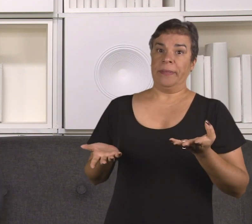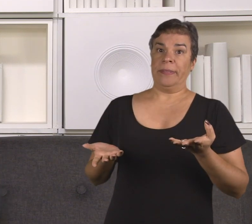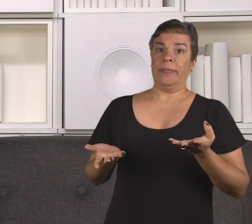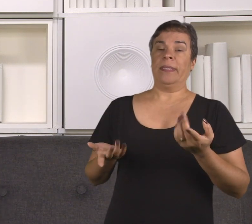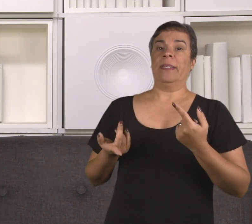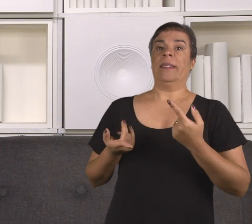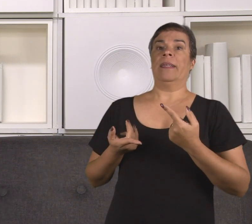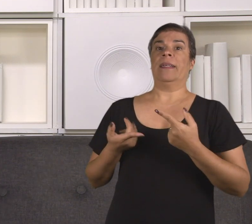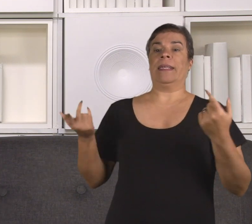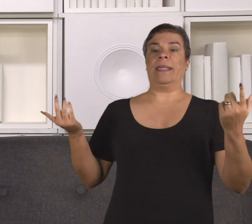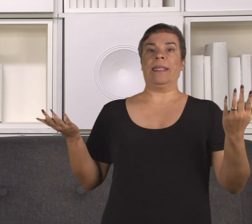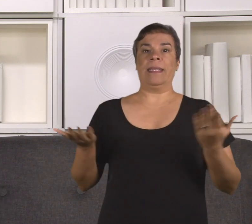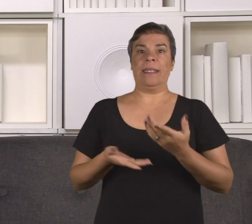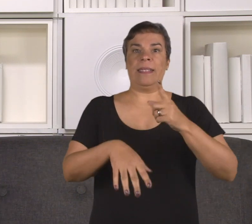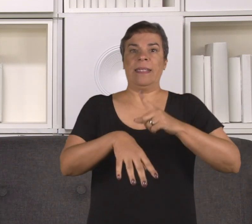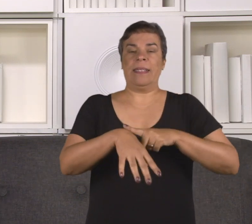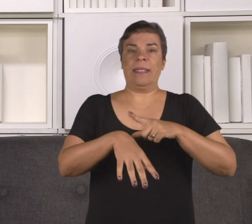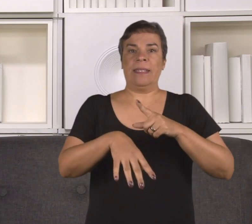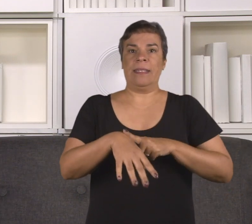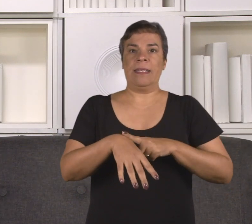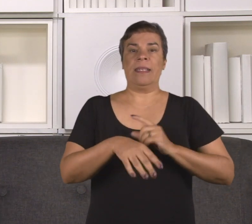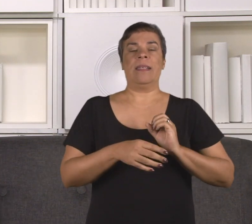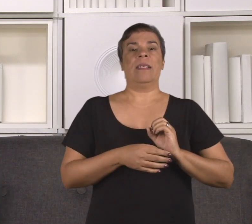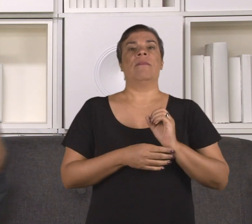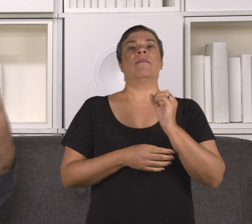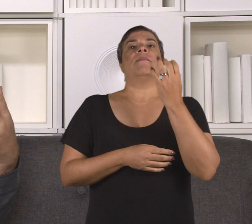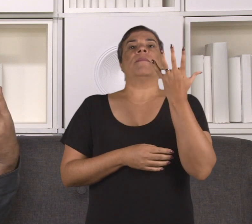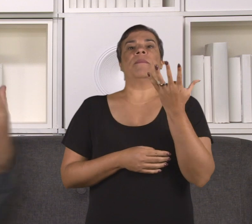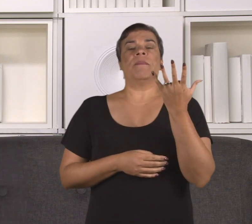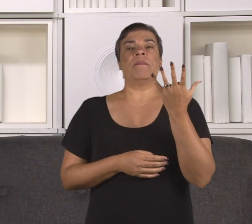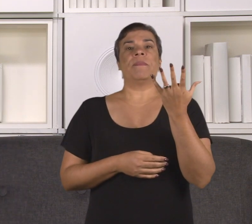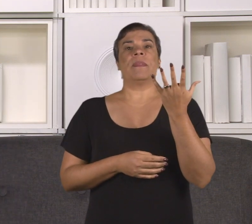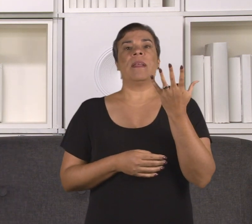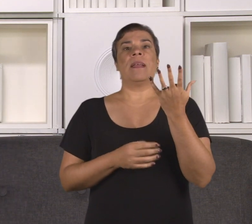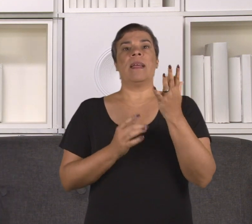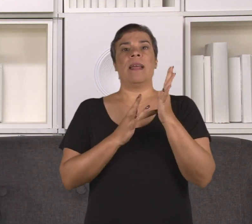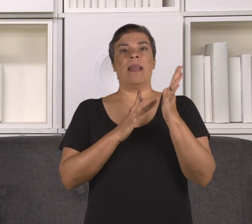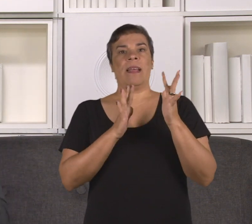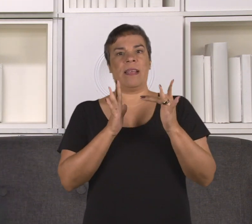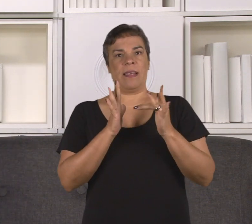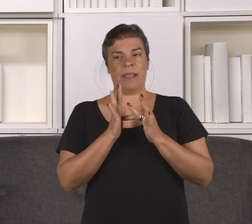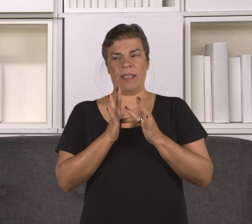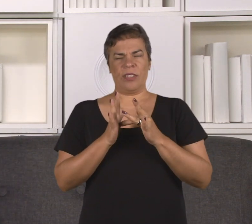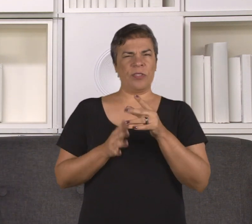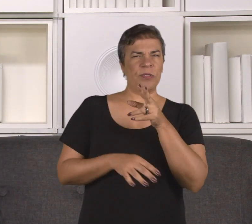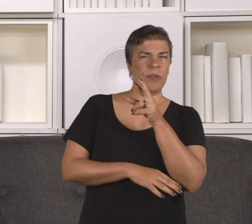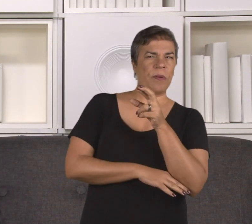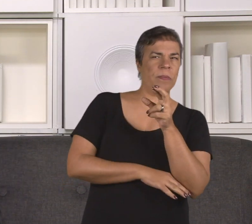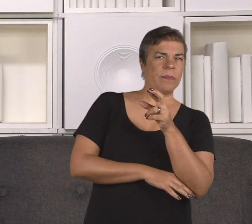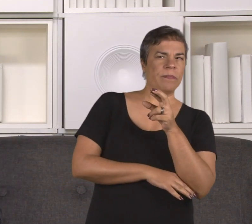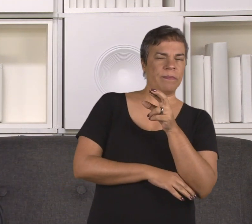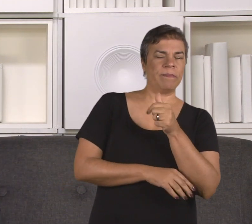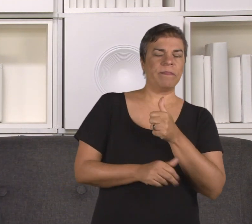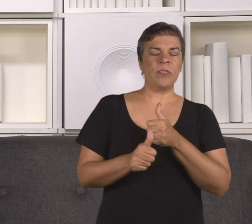Mas nesse momento o que acontece é que Jesus se aproxima daquele homem que fora